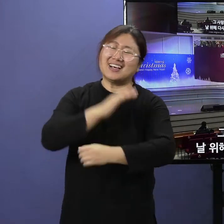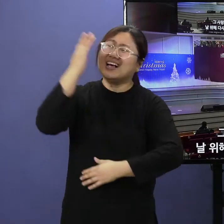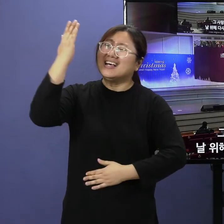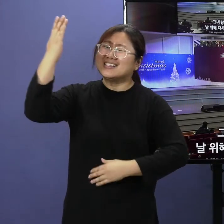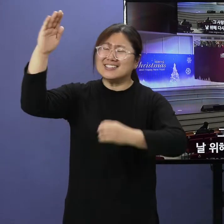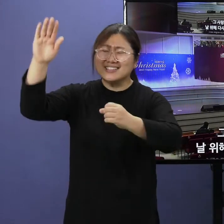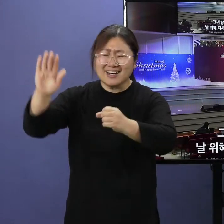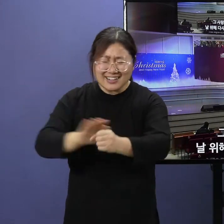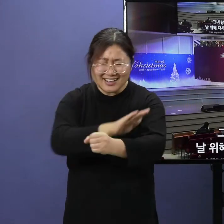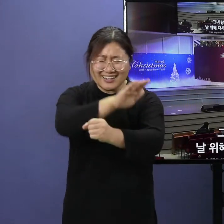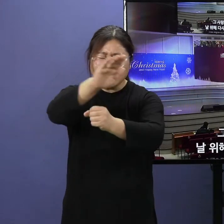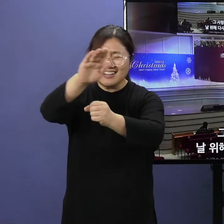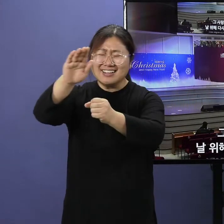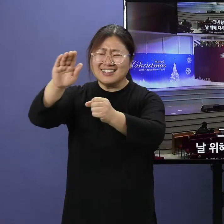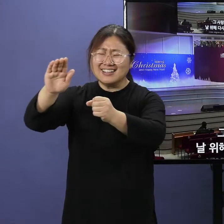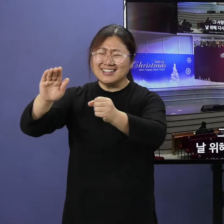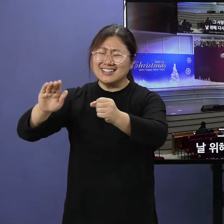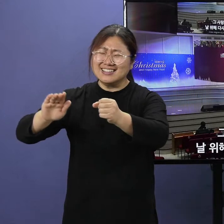그